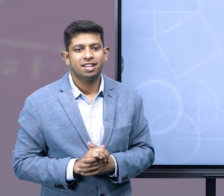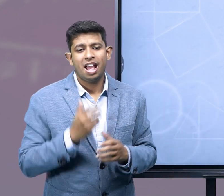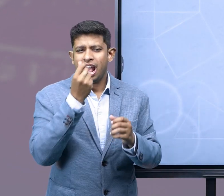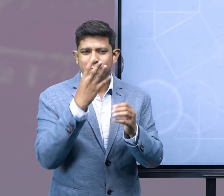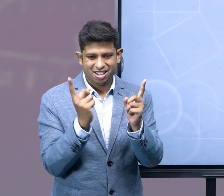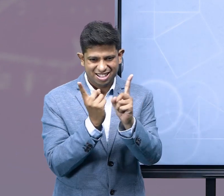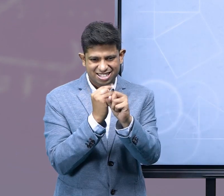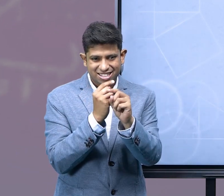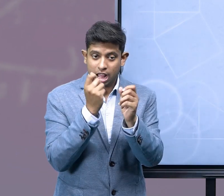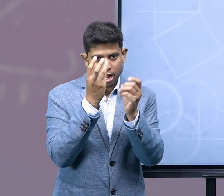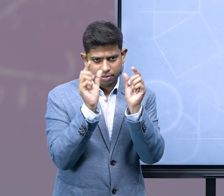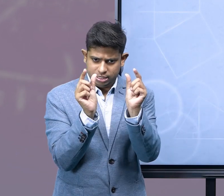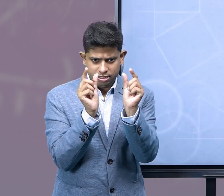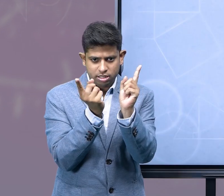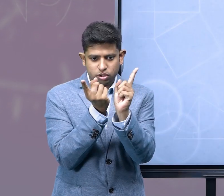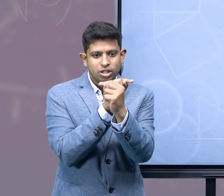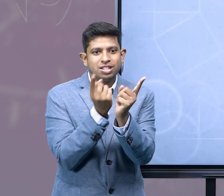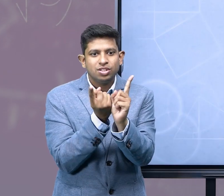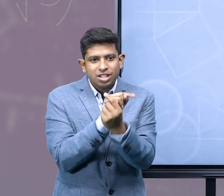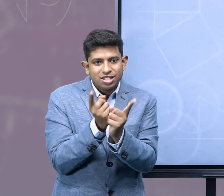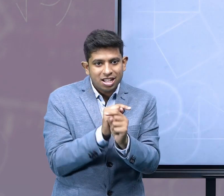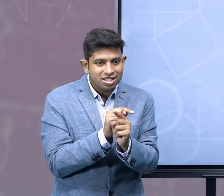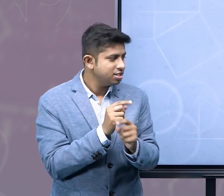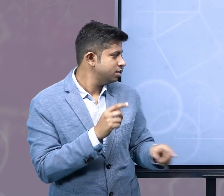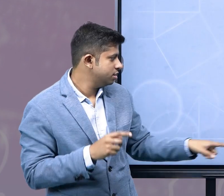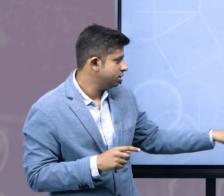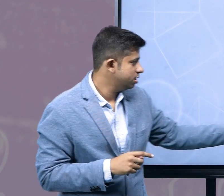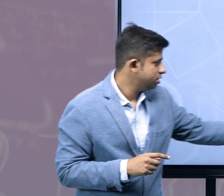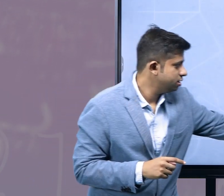क्रम विनिमेय गुणधर्म,